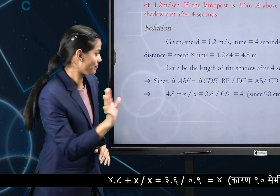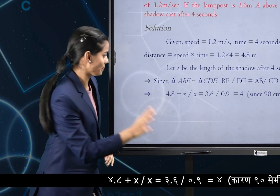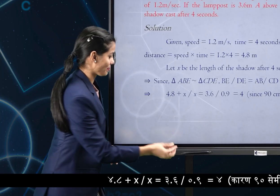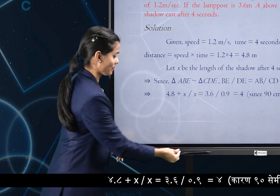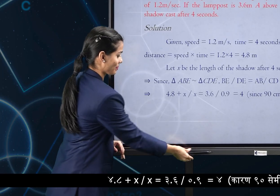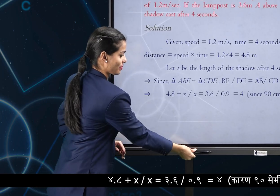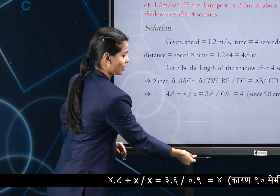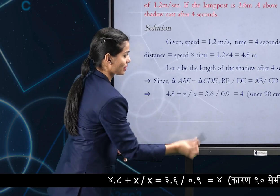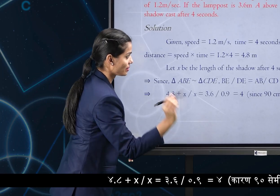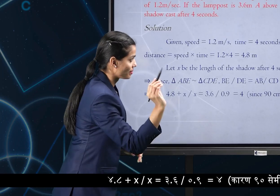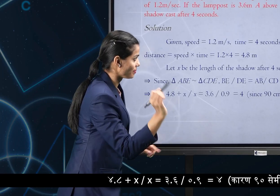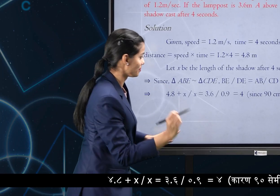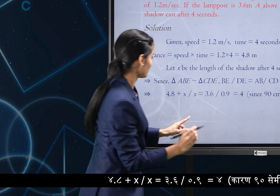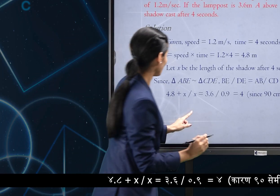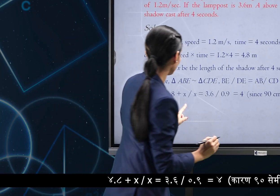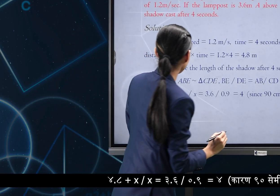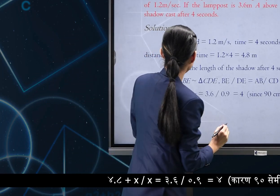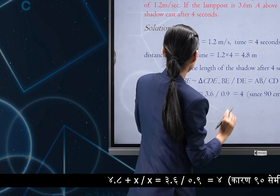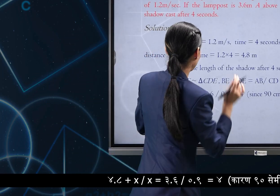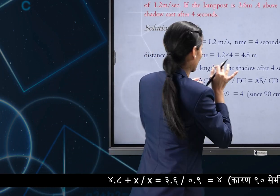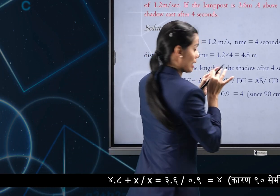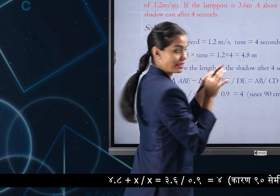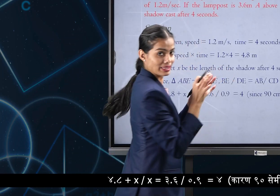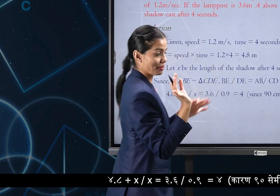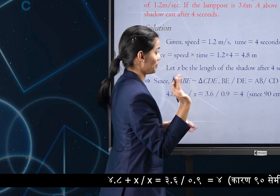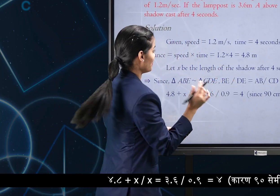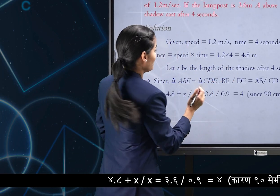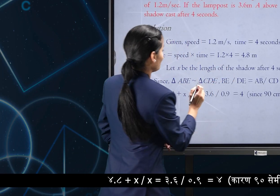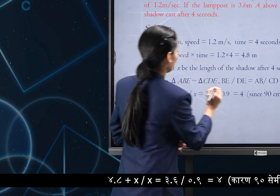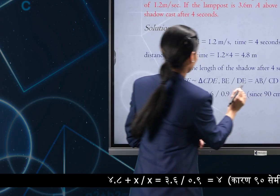कारण 90 centimeter is equal to 0.9 meters.